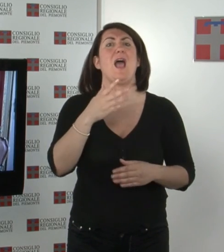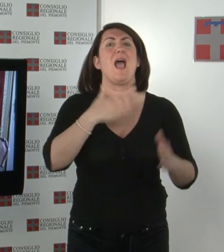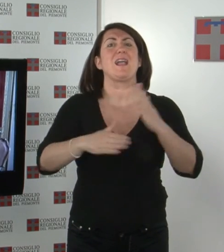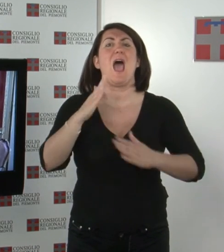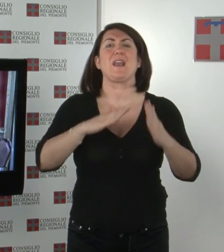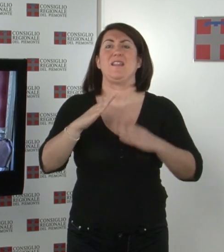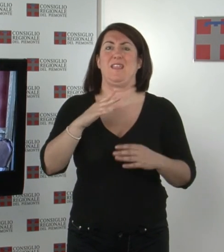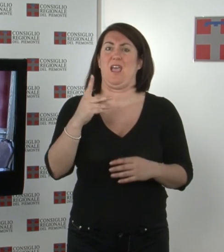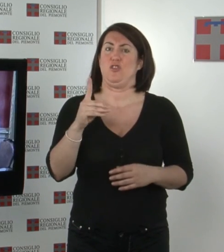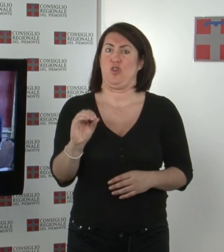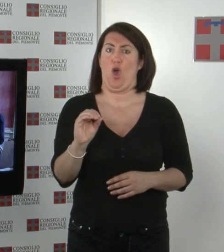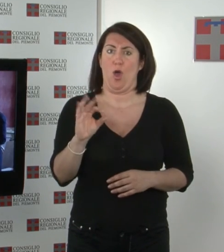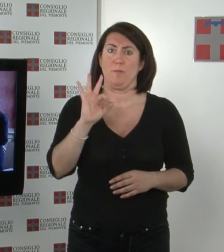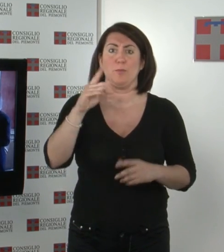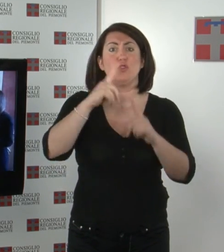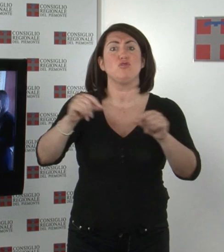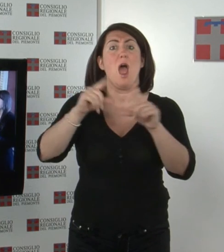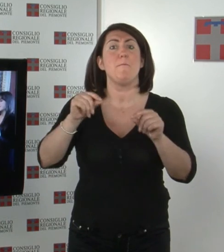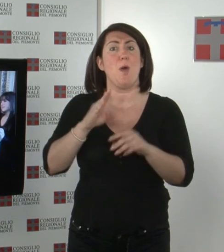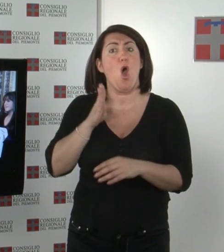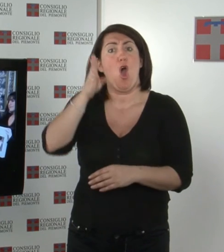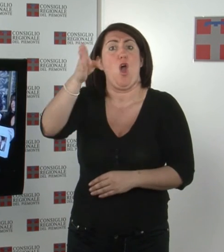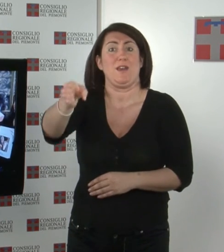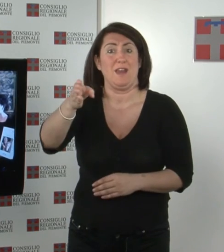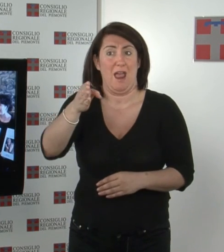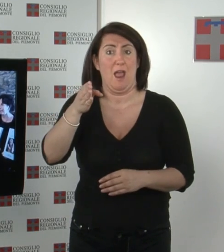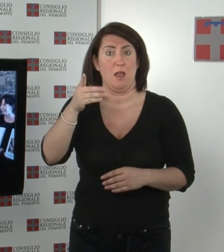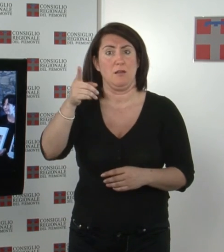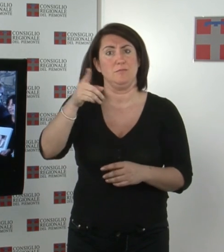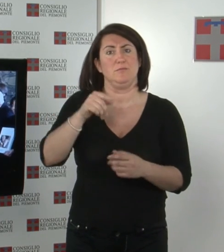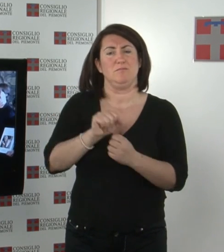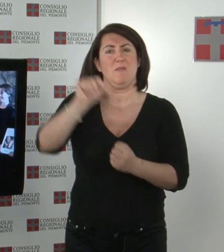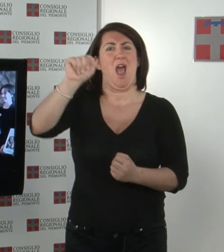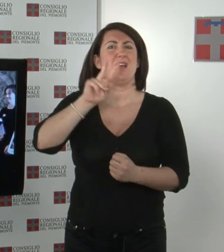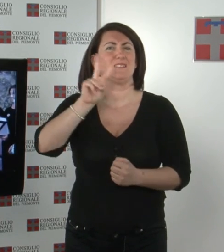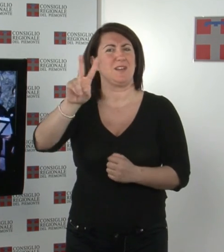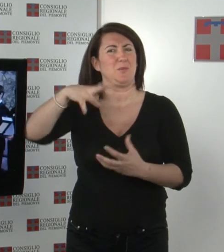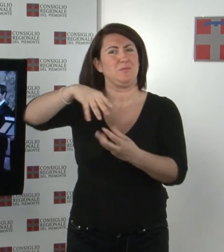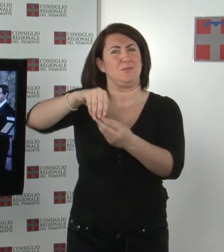in Giappone a Okinawa, in onore del Grand Master Meitoku Yagi, per il centenario della sua nascita.